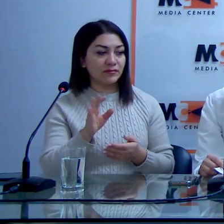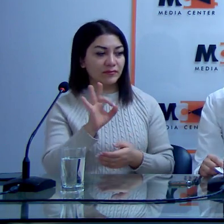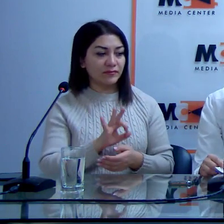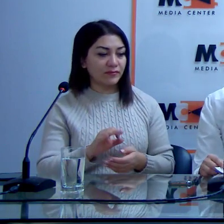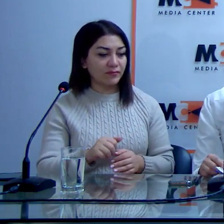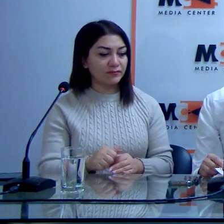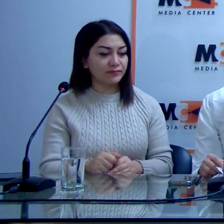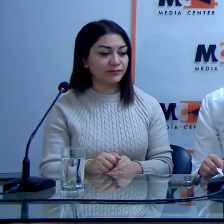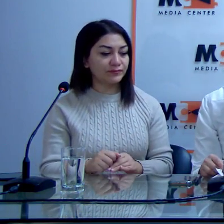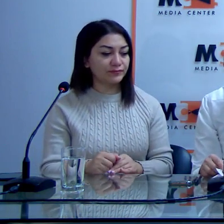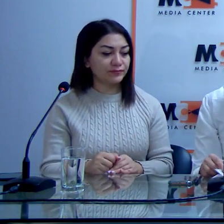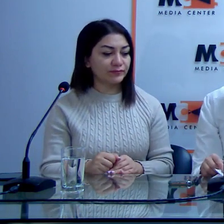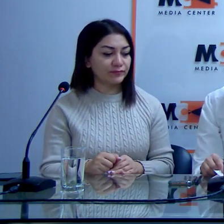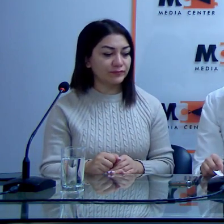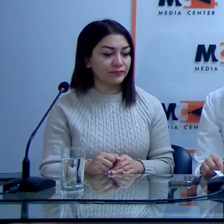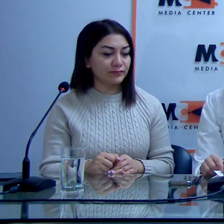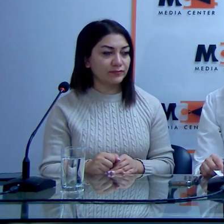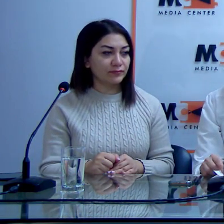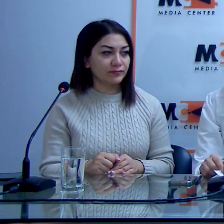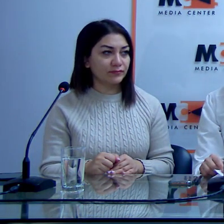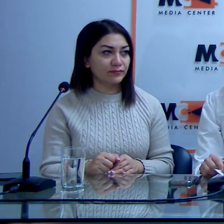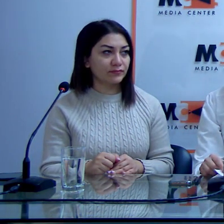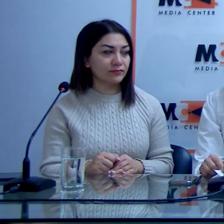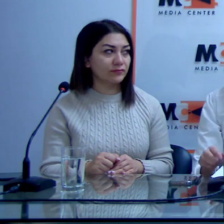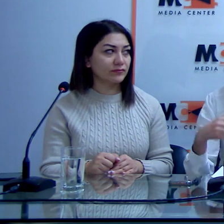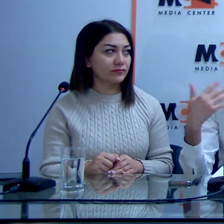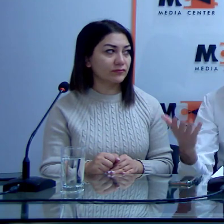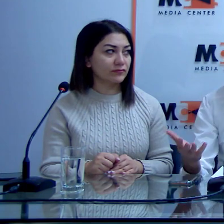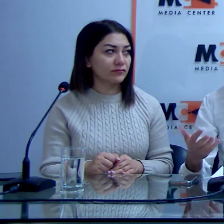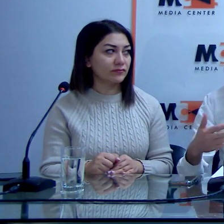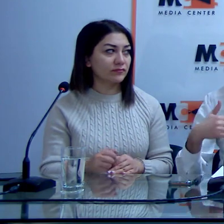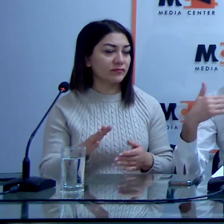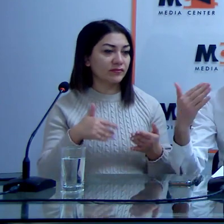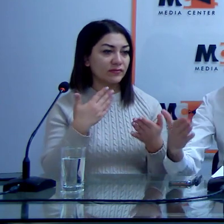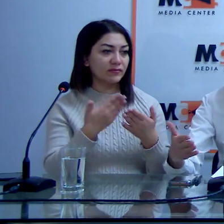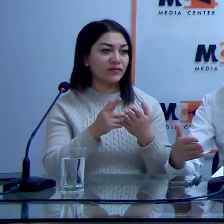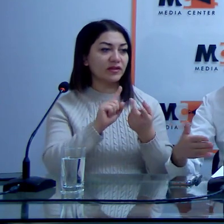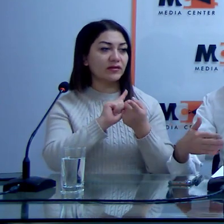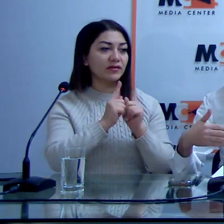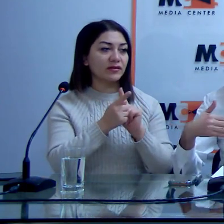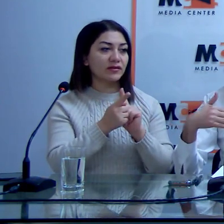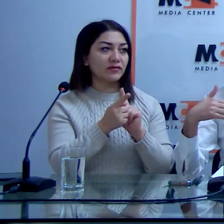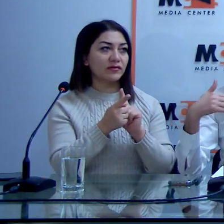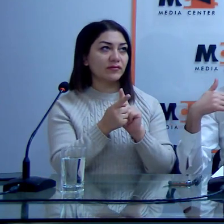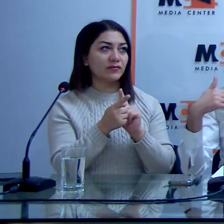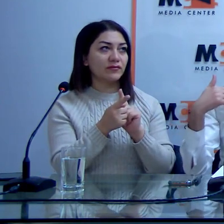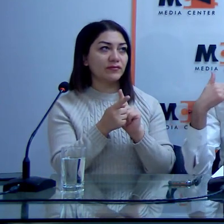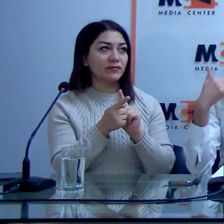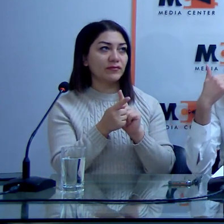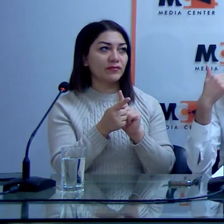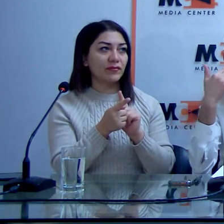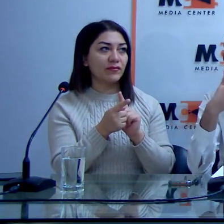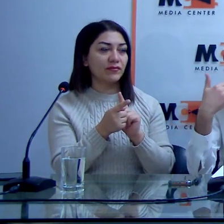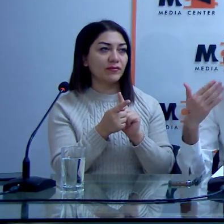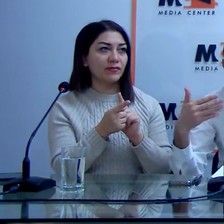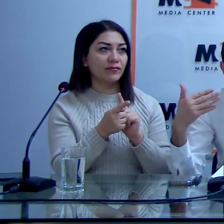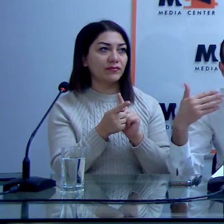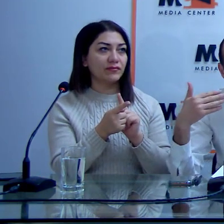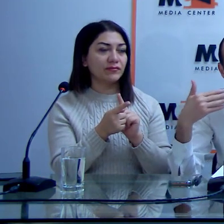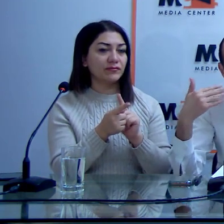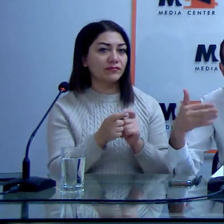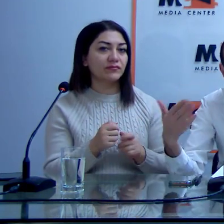Had I to do that? Bekin hep ala jacket takabadi to the hip concrete